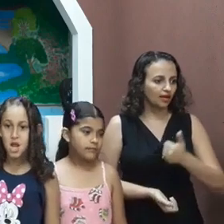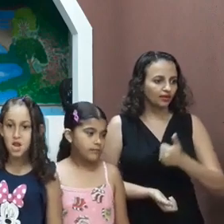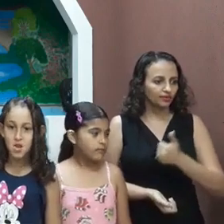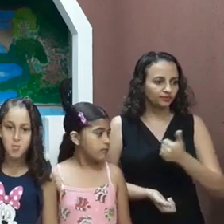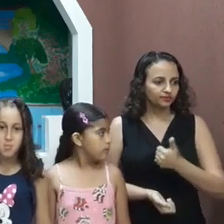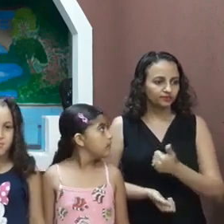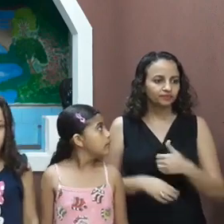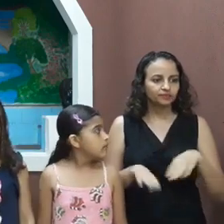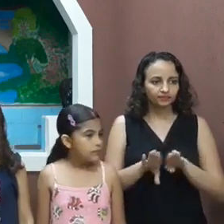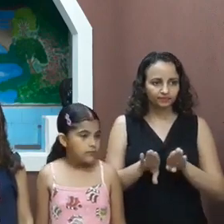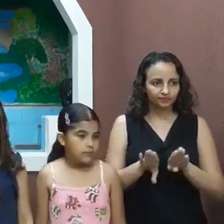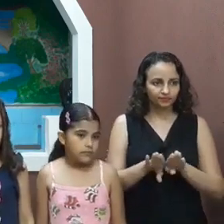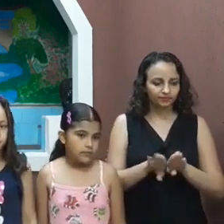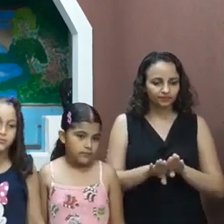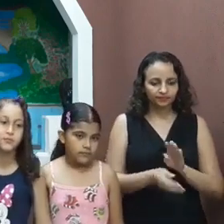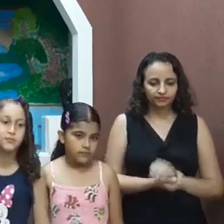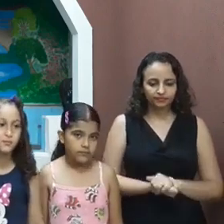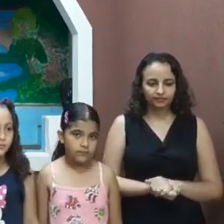Rapidinho.